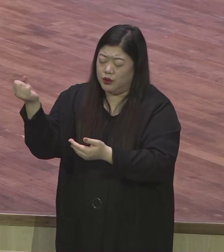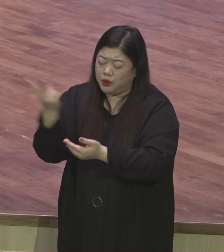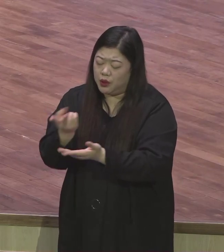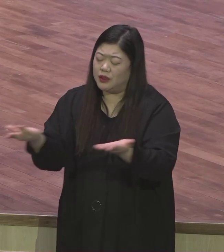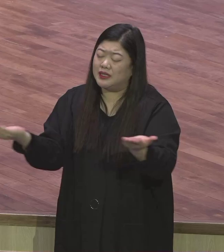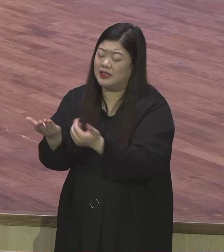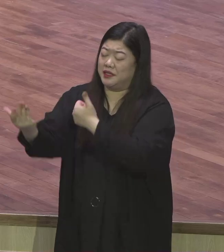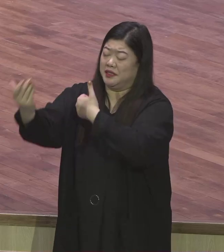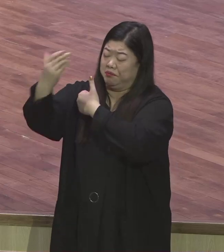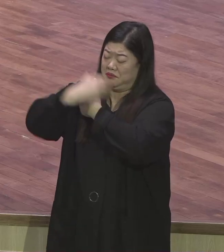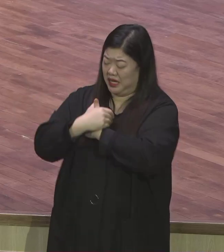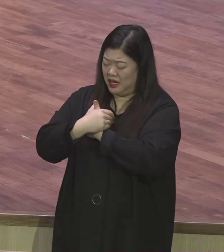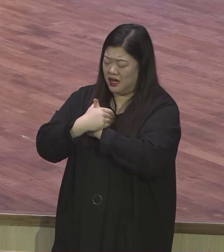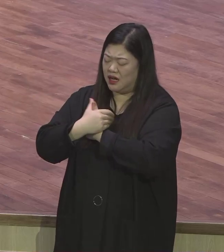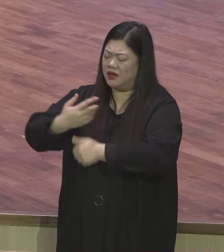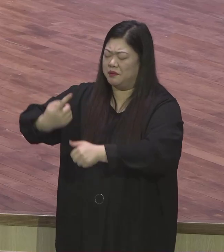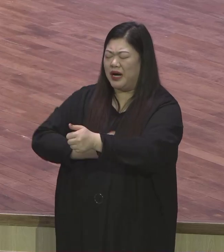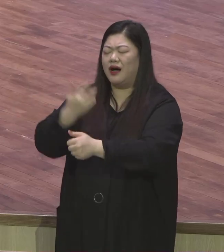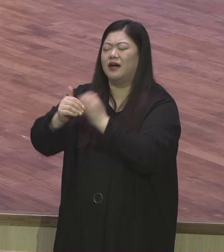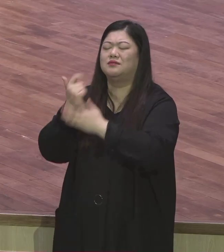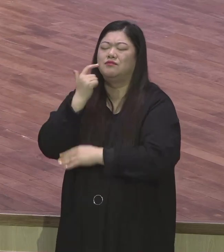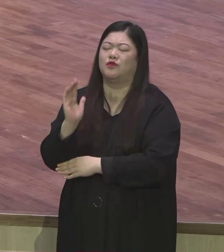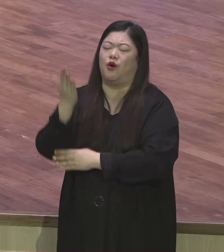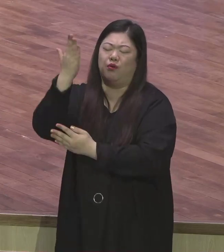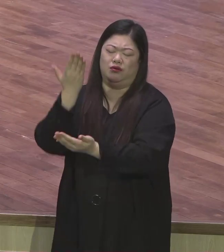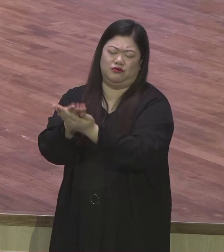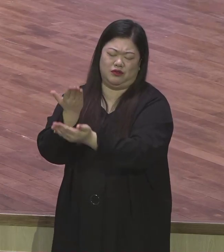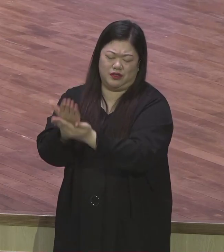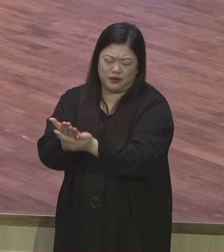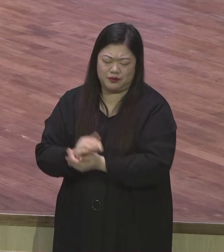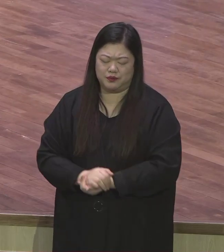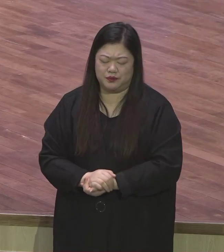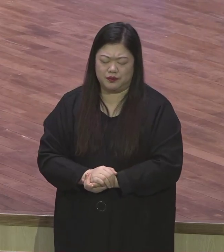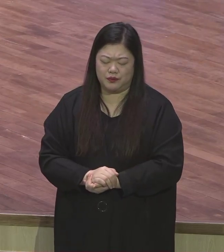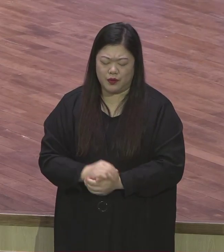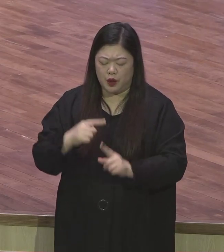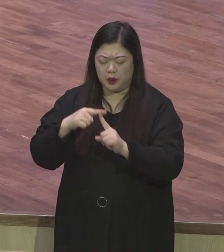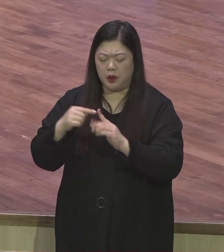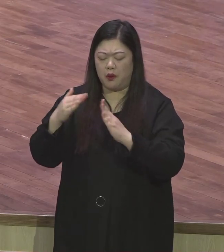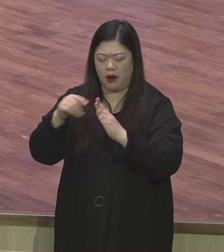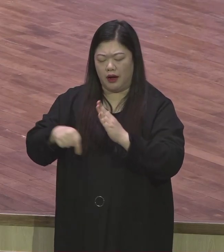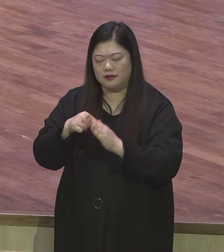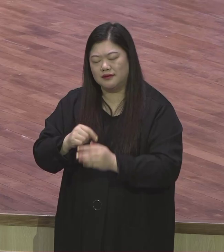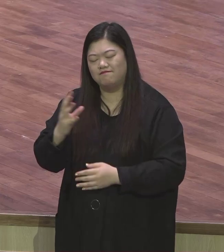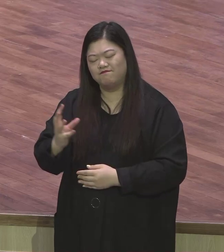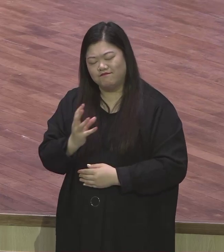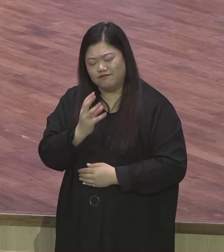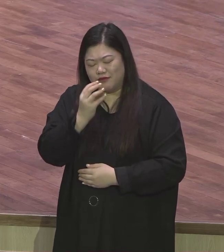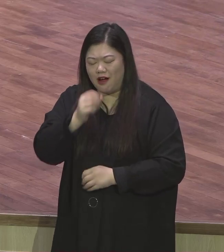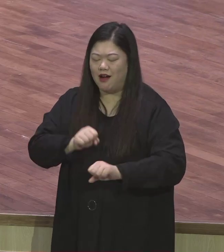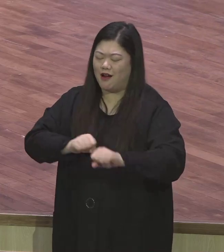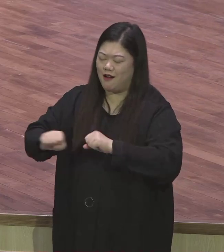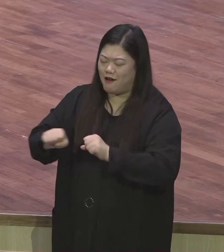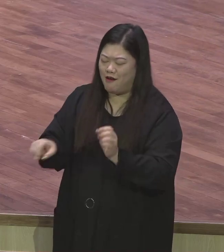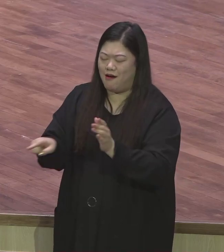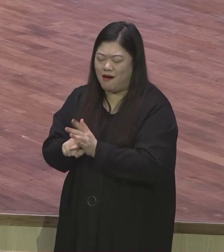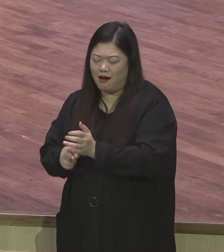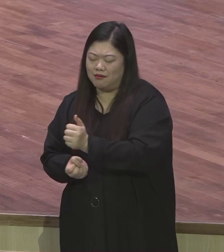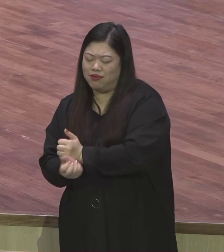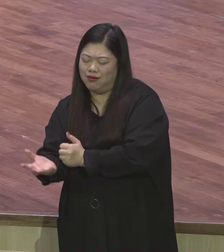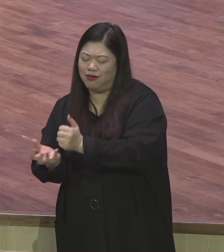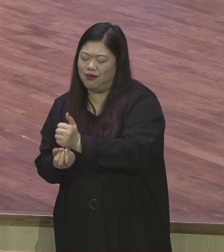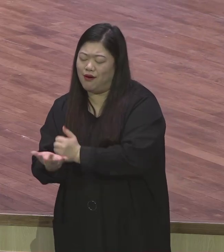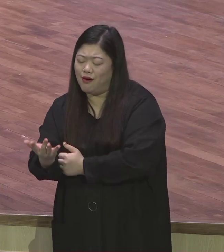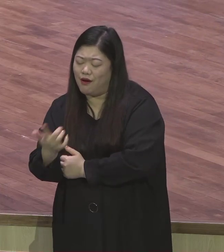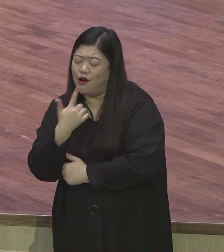잘 감당케 하옵소서. 교회 안에서도 승리하는 신앙생활을 할 뿐만 아니라 세상에 나가서도 승리하는 자가